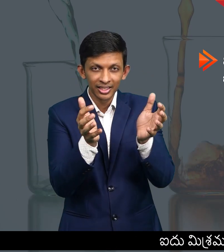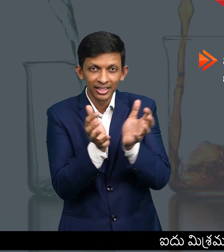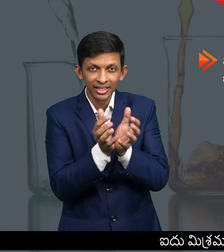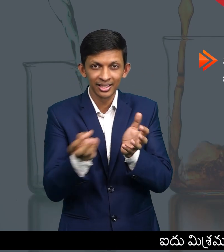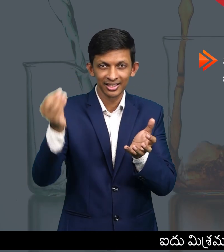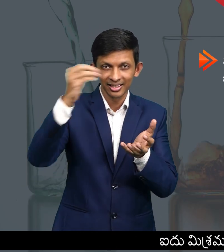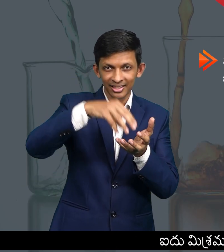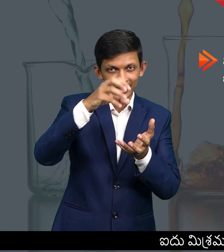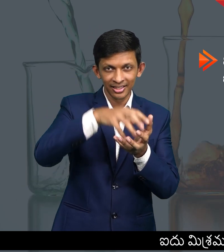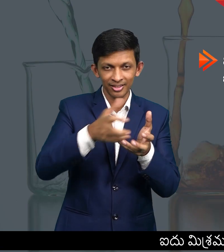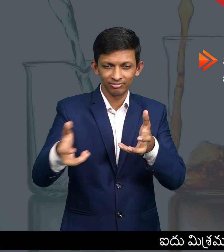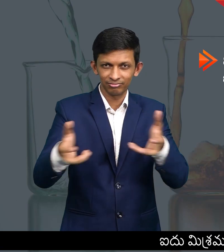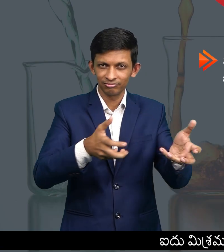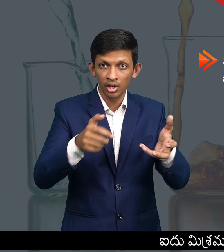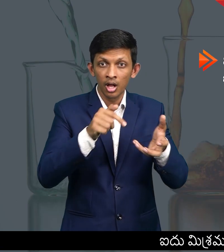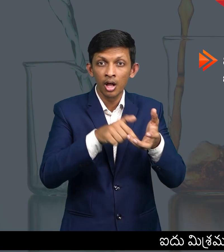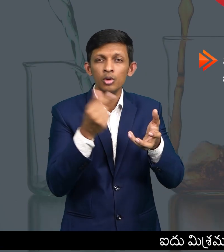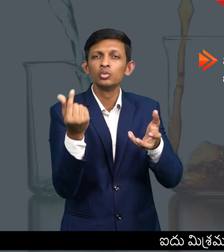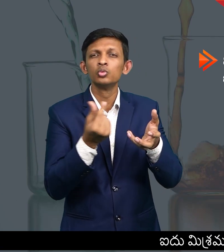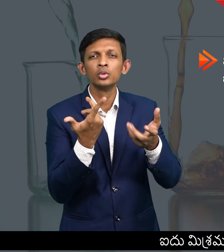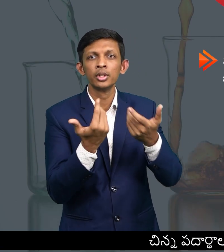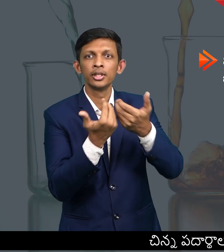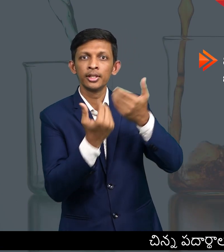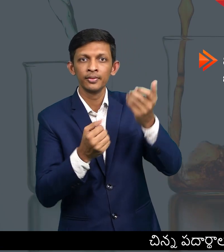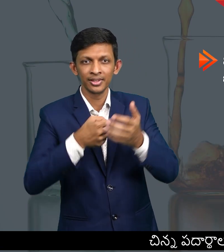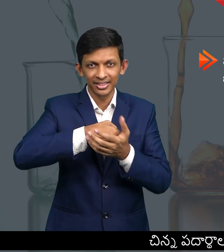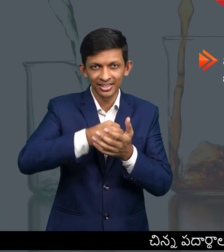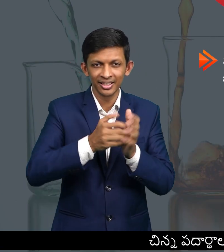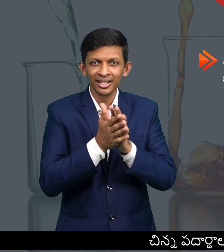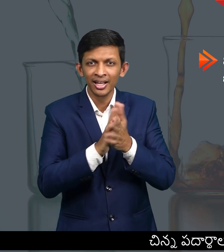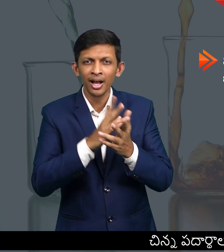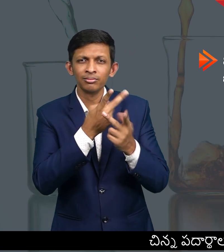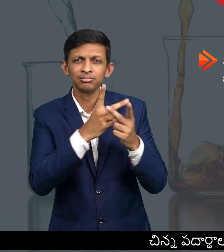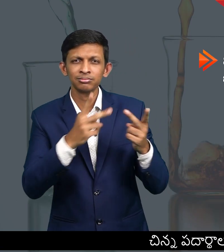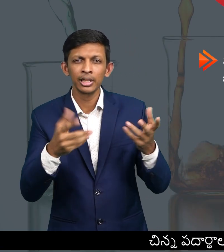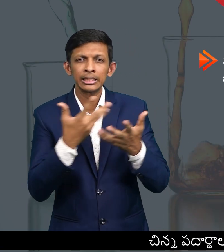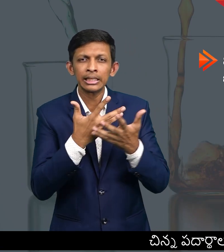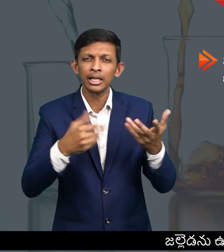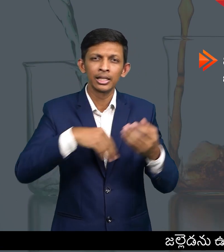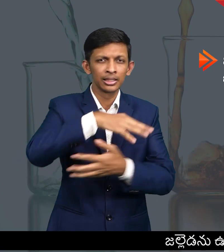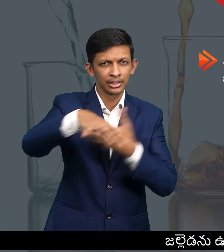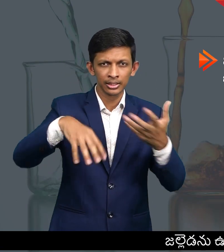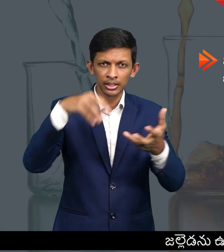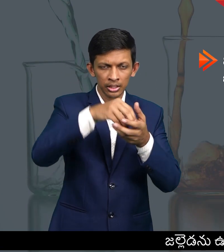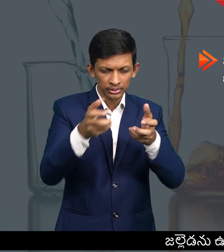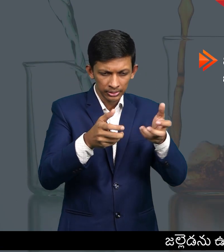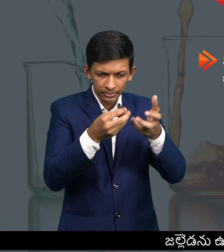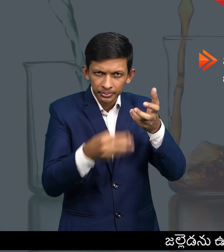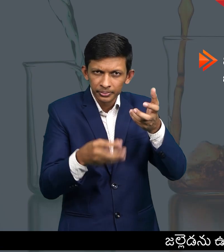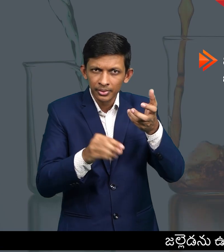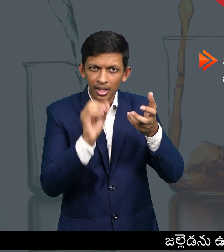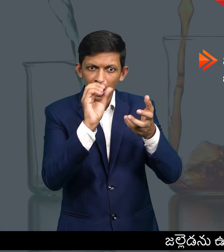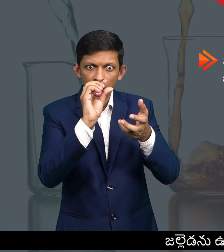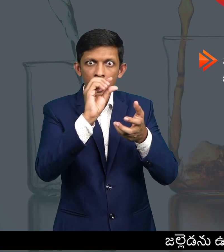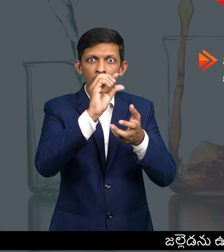5. మిశ్రమంలోని పెద్ద మరియు చిన్న పదార్థాలను వేరు చేయడానికి జల్లెడను ఉపయోగించవచ్చు.